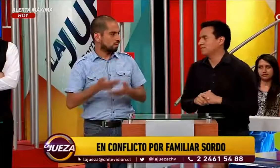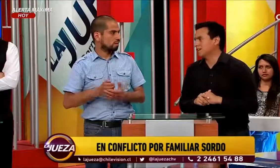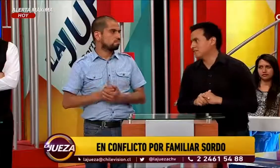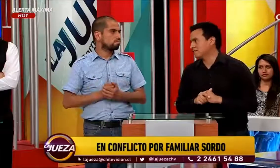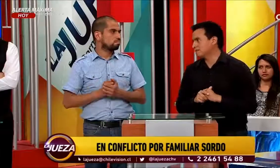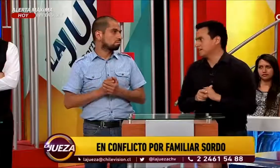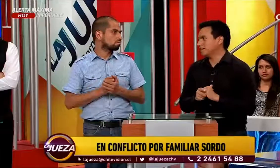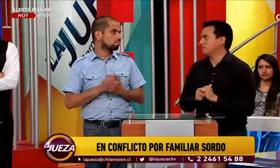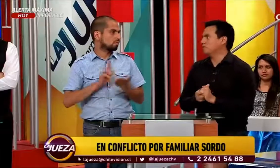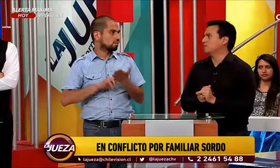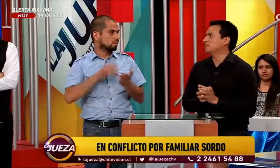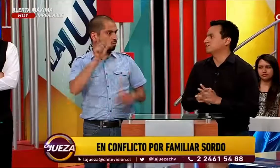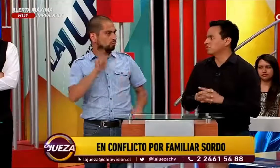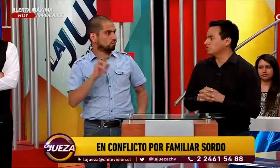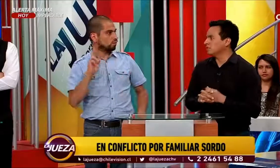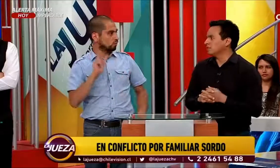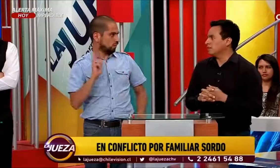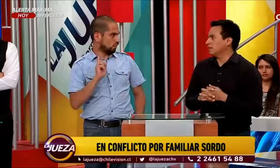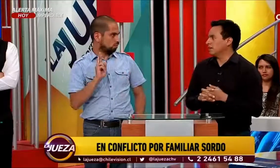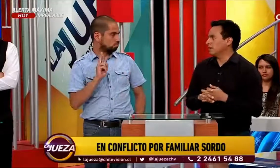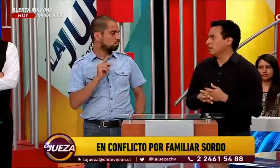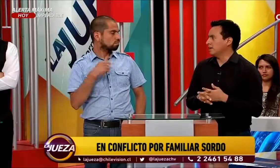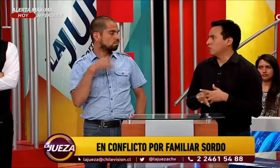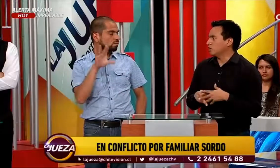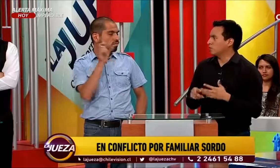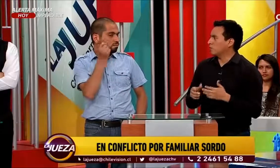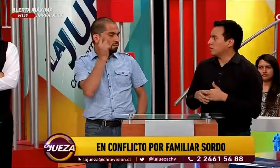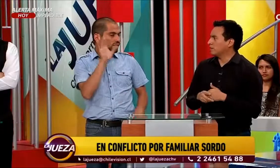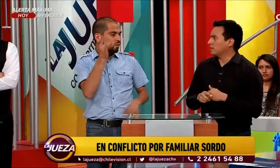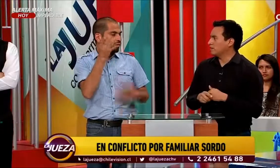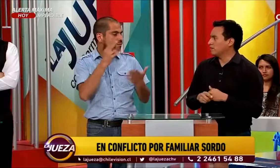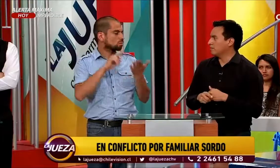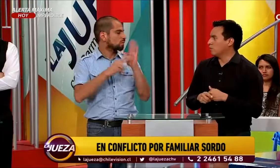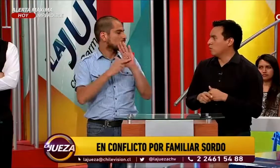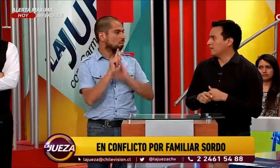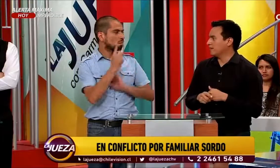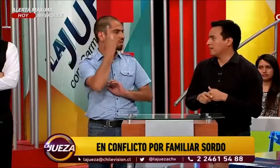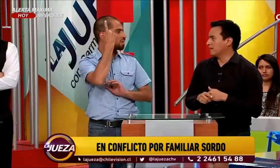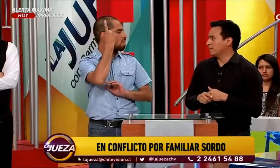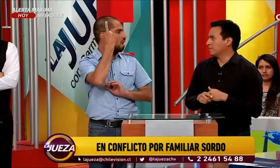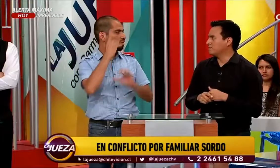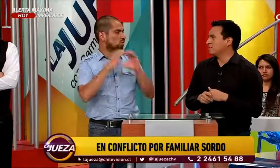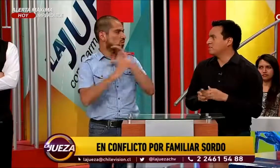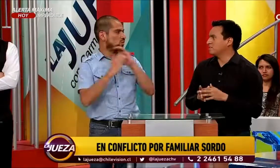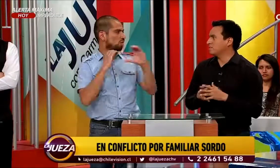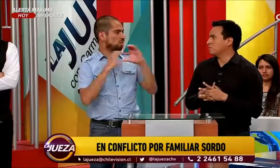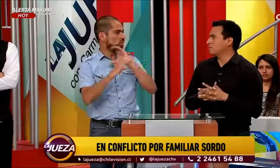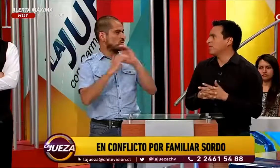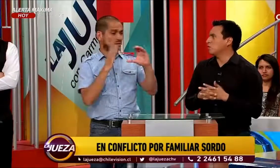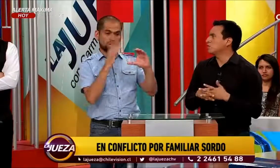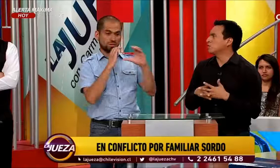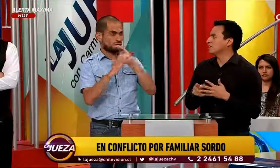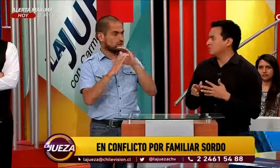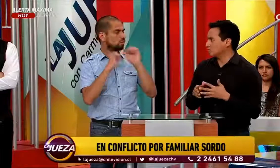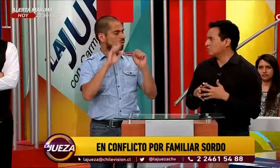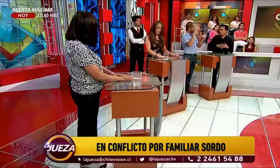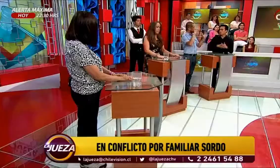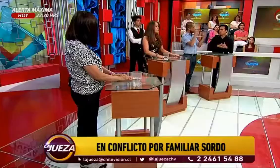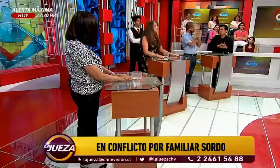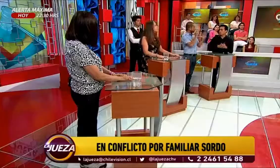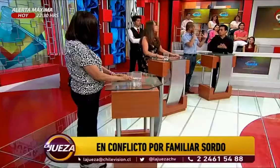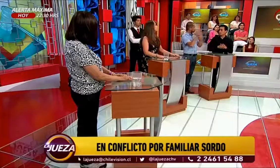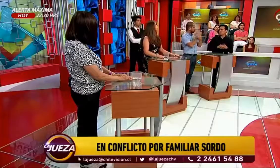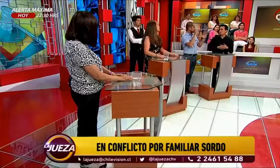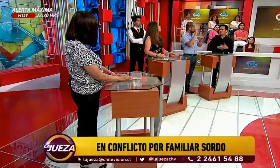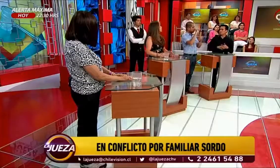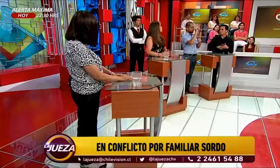Primeramente, buenas tardes y gracias por la invitación. En cuanto a Rubén, me he dado cuenta que principalmente el problema es de la comunicación